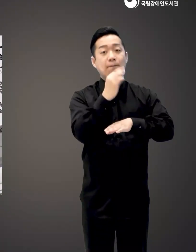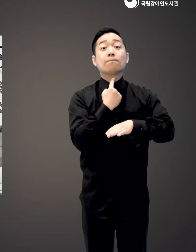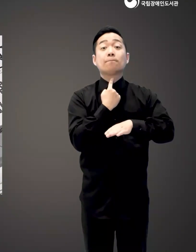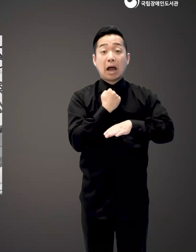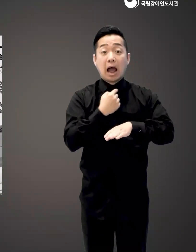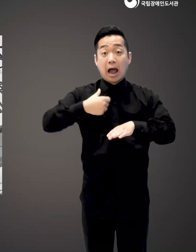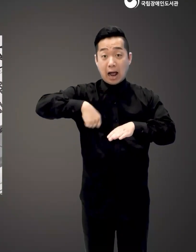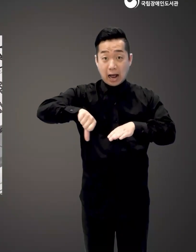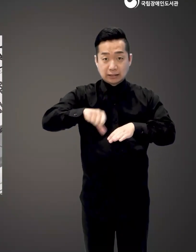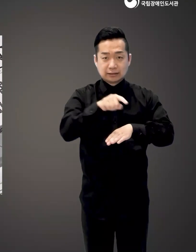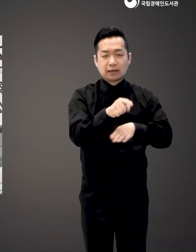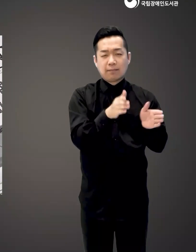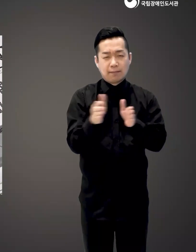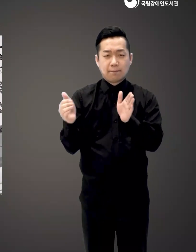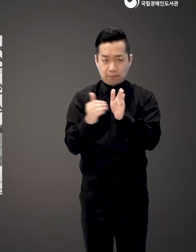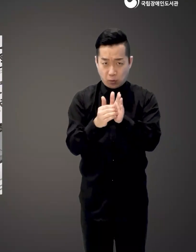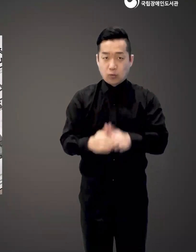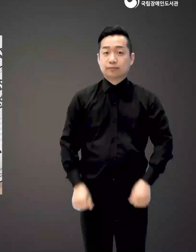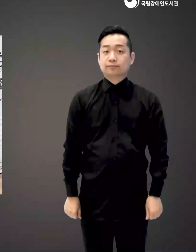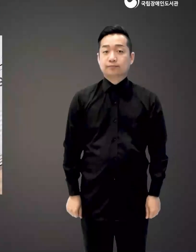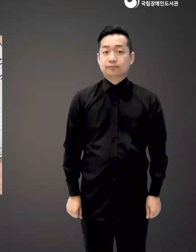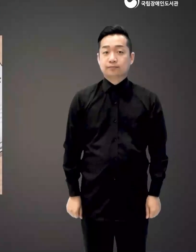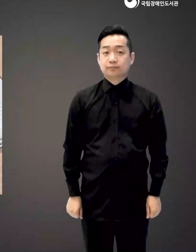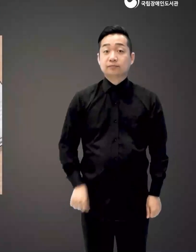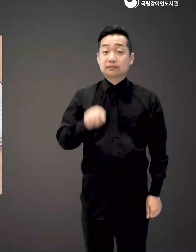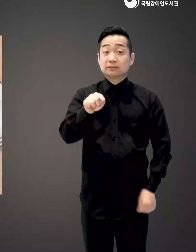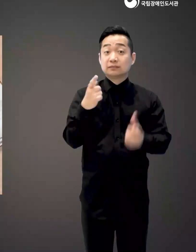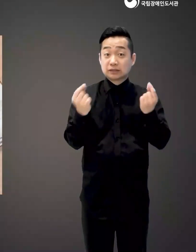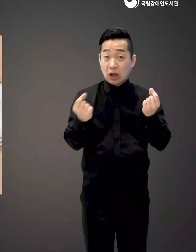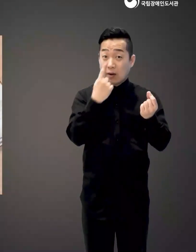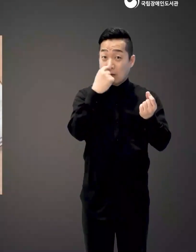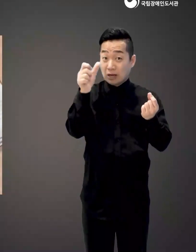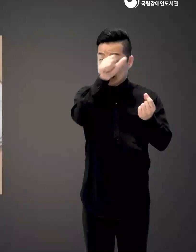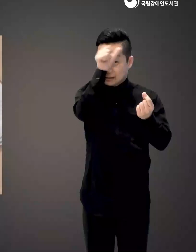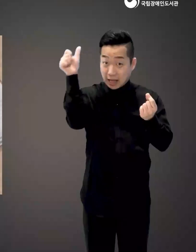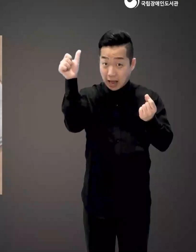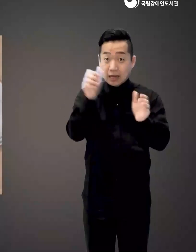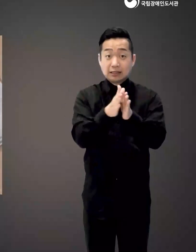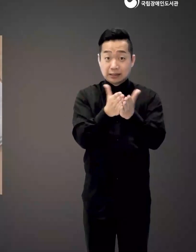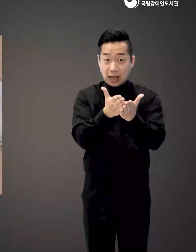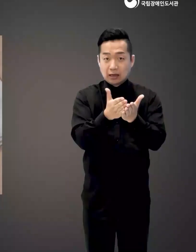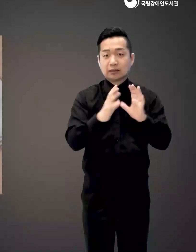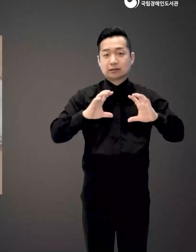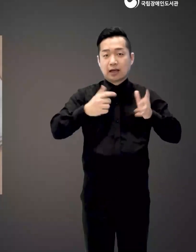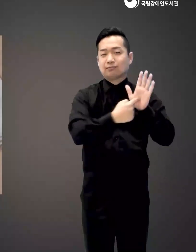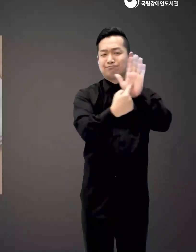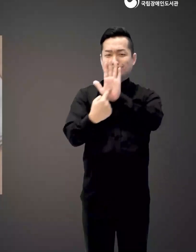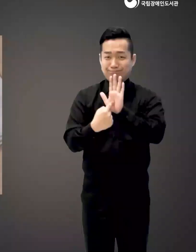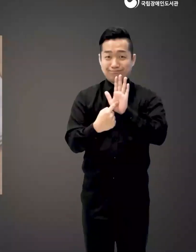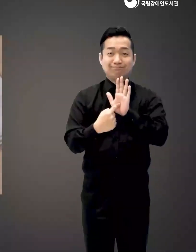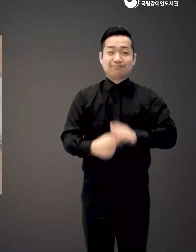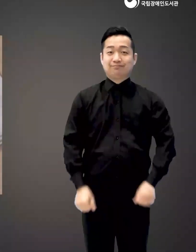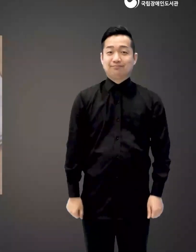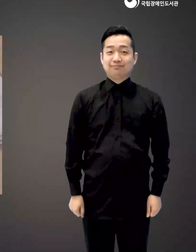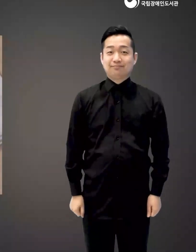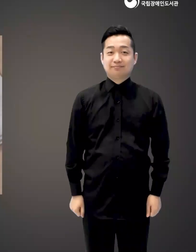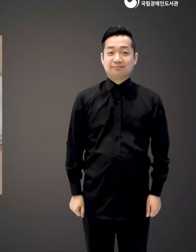지켜봤던 아들 롭의 편집을 거쳐 이토록 멋진 인생이라니 책으로 세상에 나오게